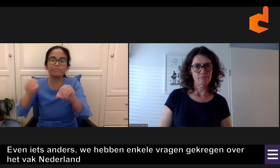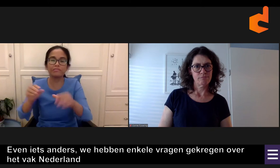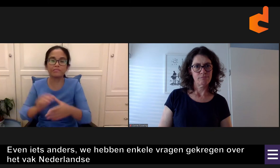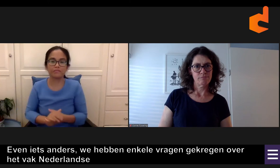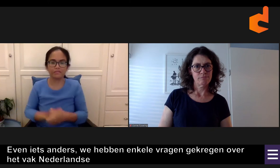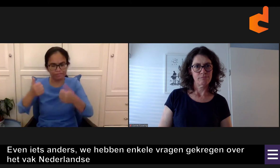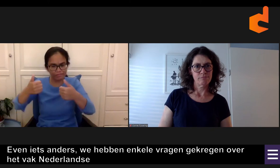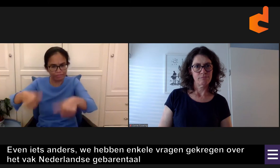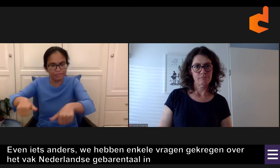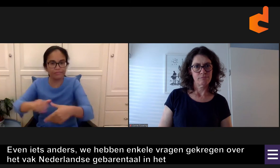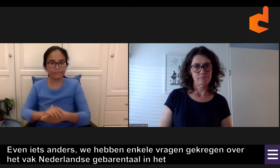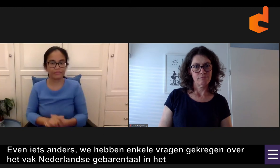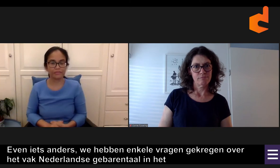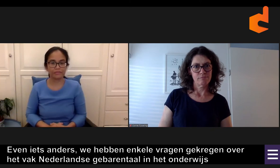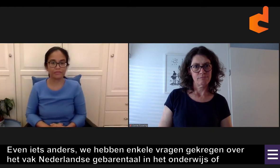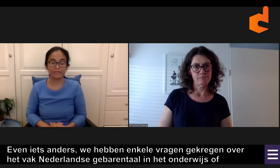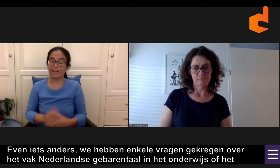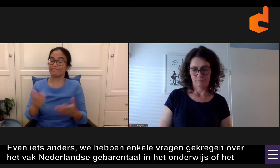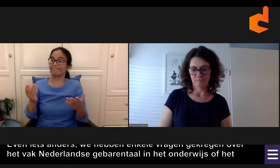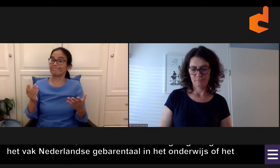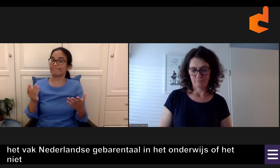niet verplicht gegeven zou moeten worden.